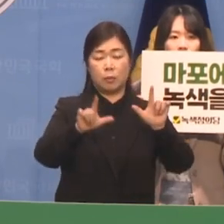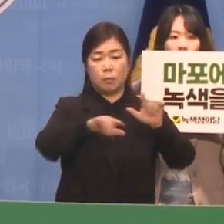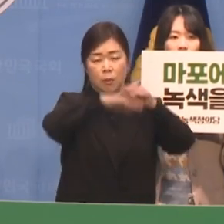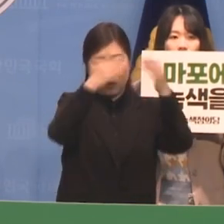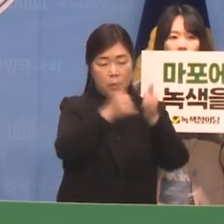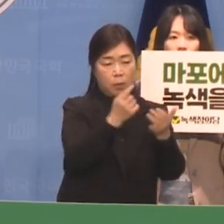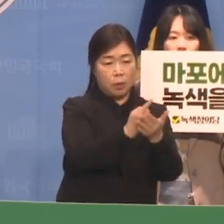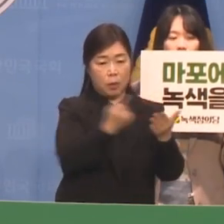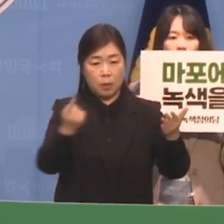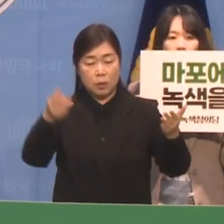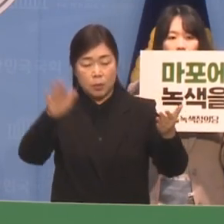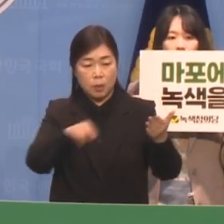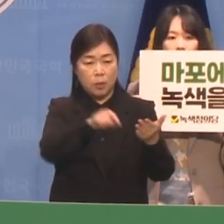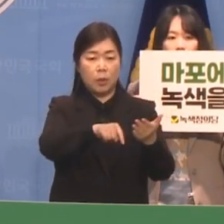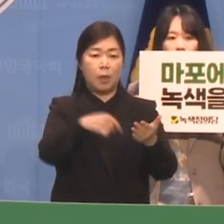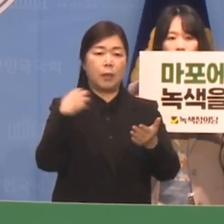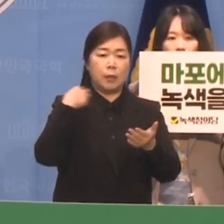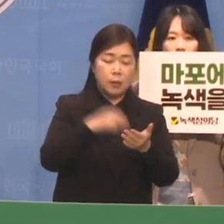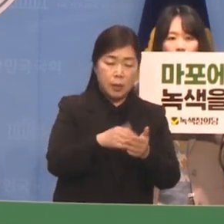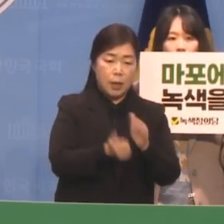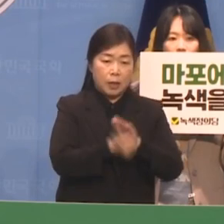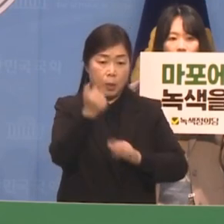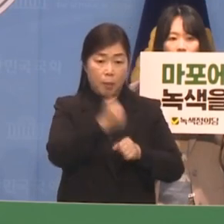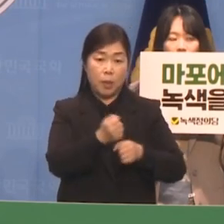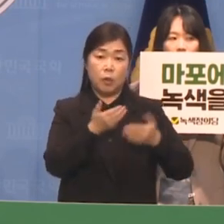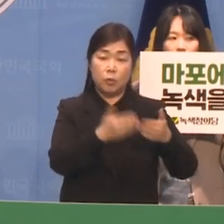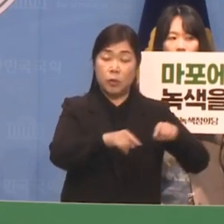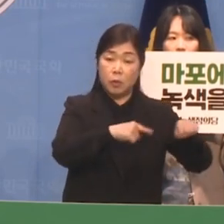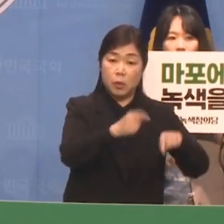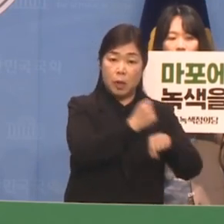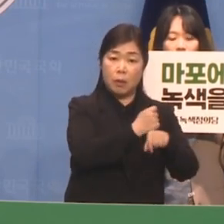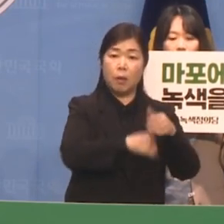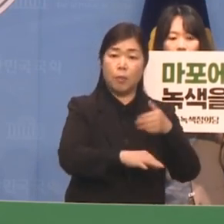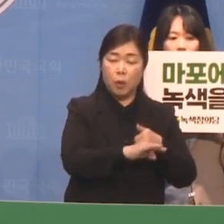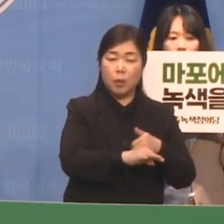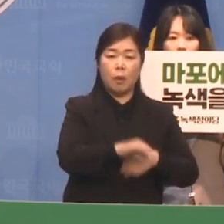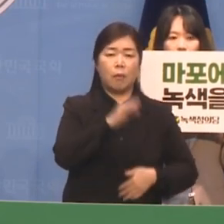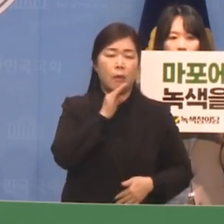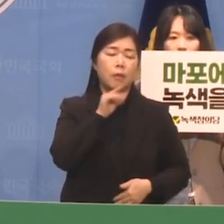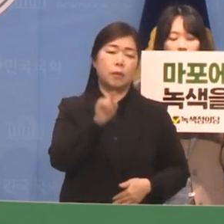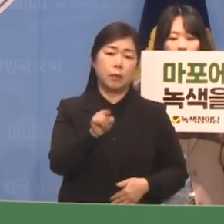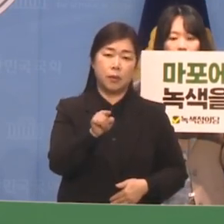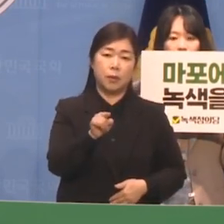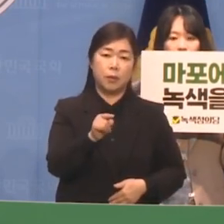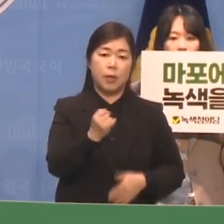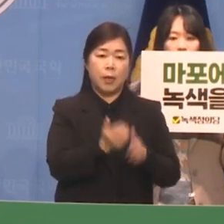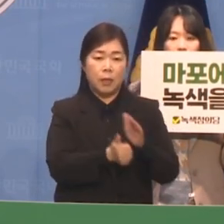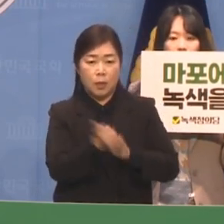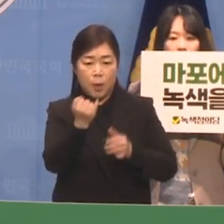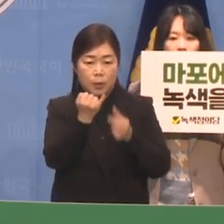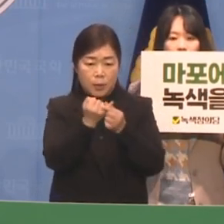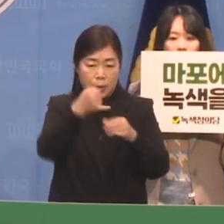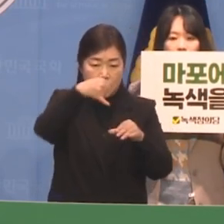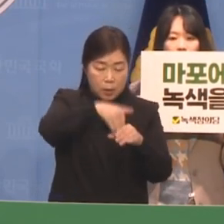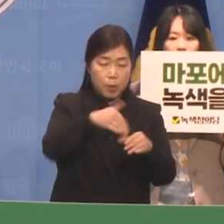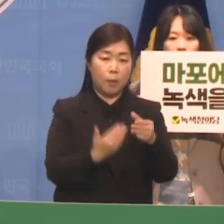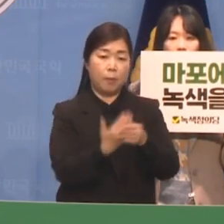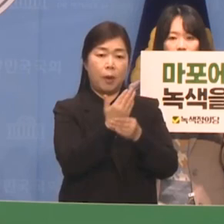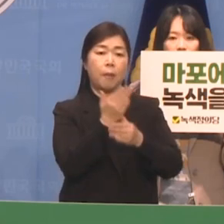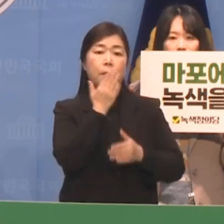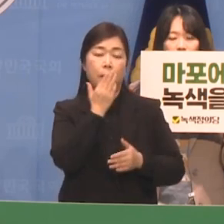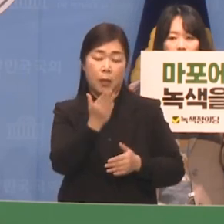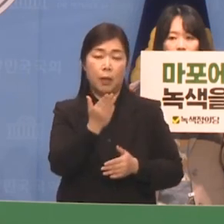희망을 만들어내는 정치라고 한다면 김혜미야말로 바로 그런 정치에 대한 희망의 싹을 틔워낼 적임자라는